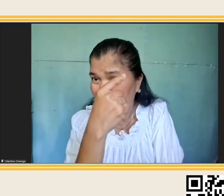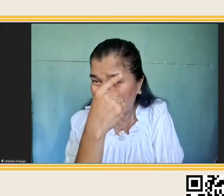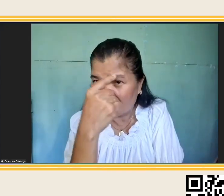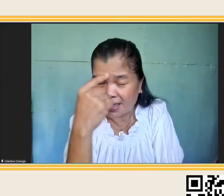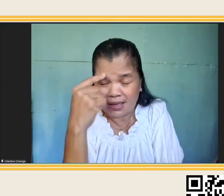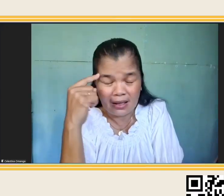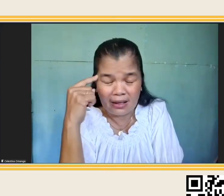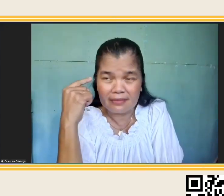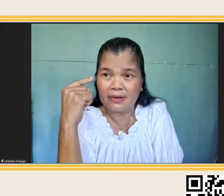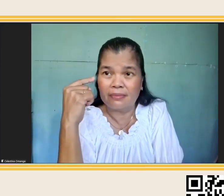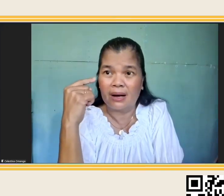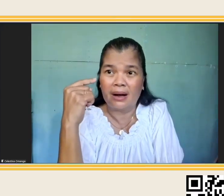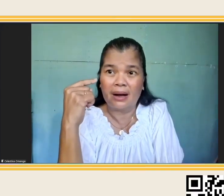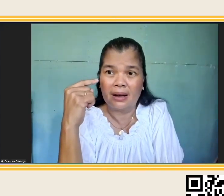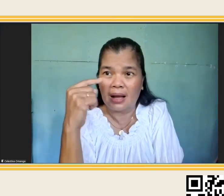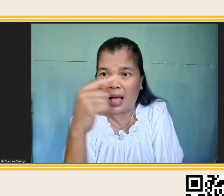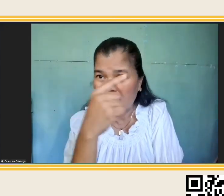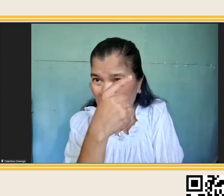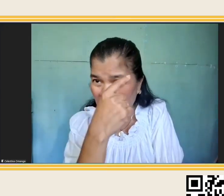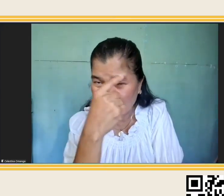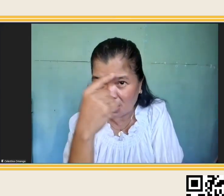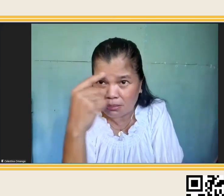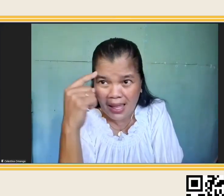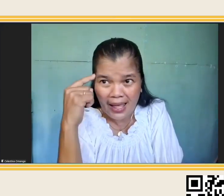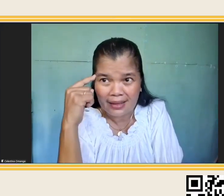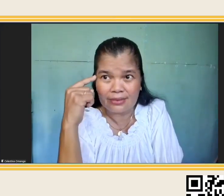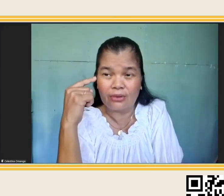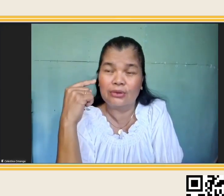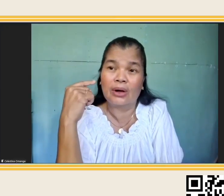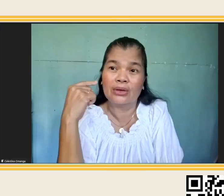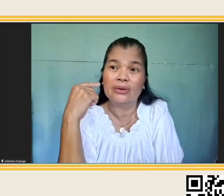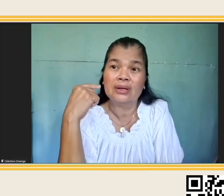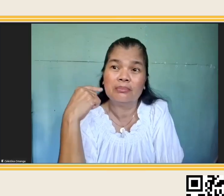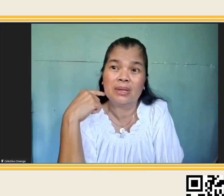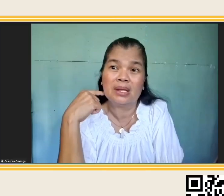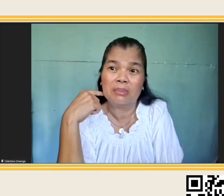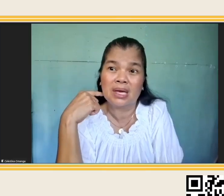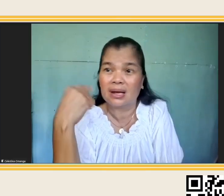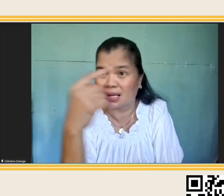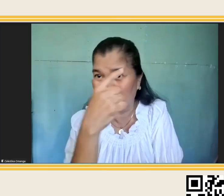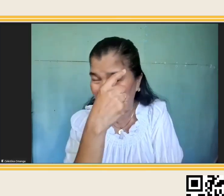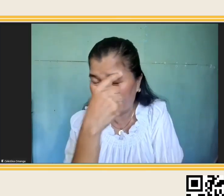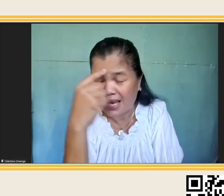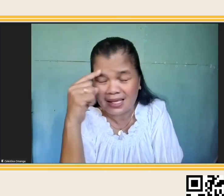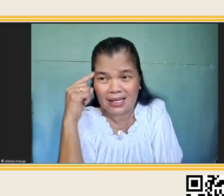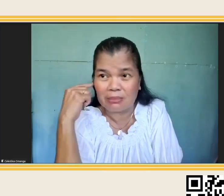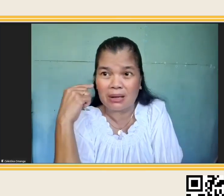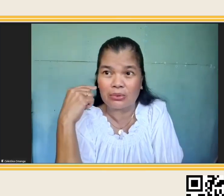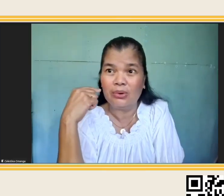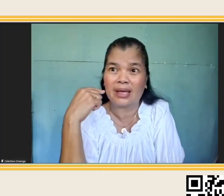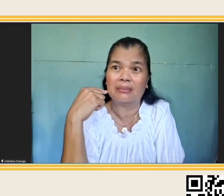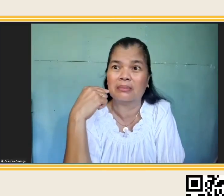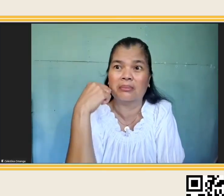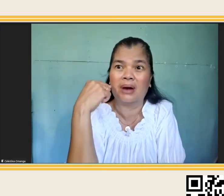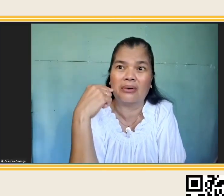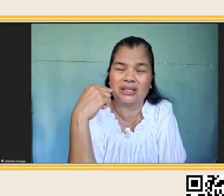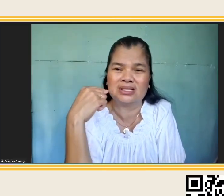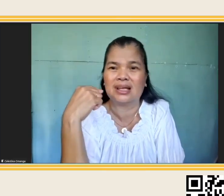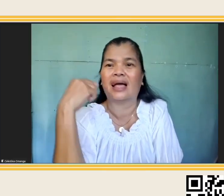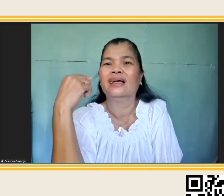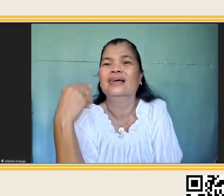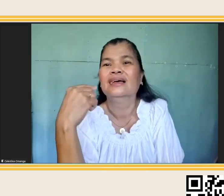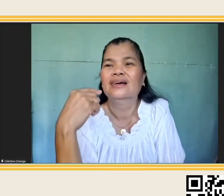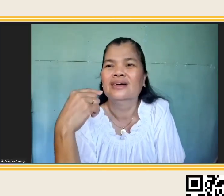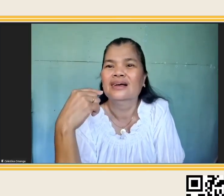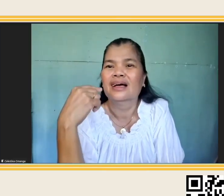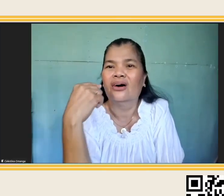of our eyebrows are black. Although ngayon, nilalagyan ng ibang kulay, mag-brown na